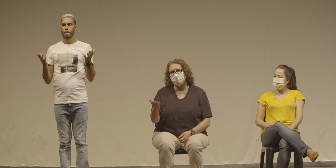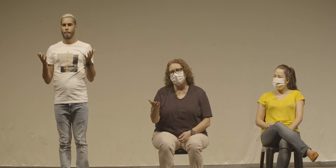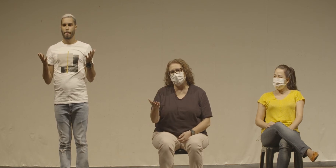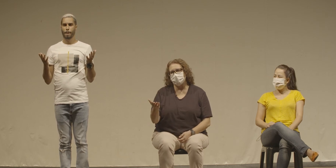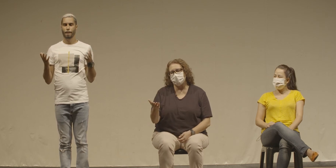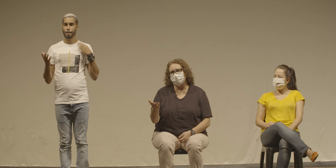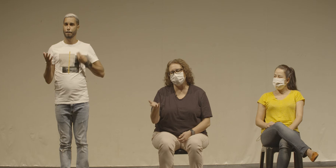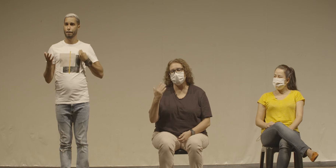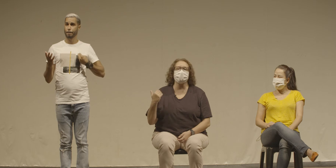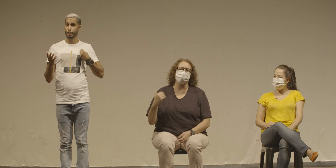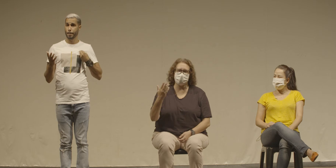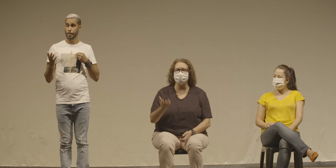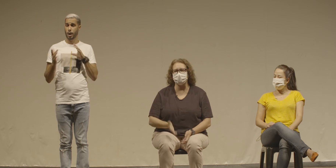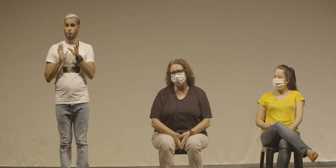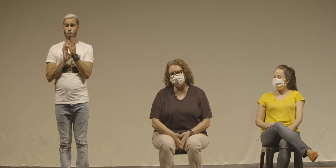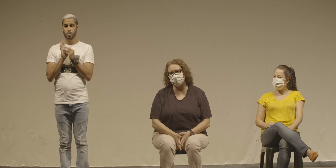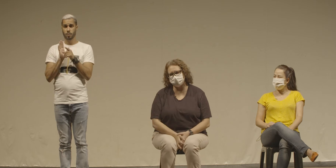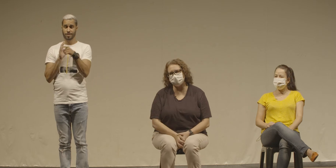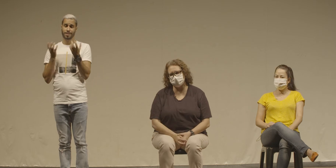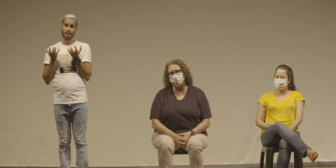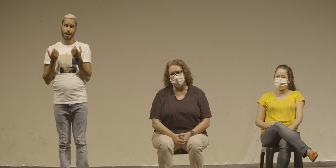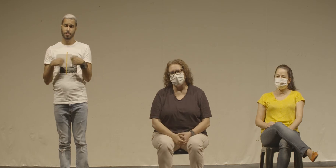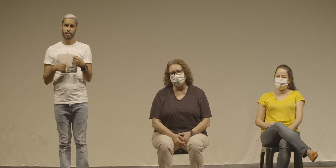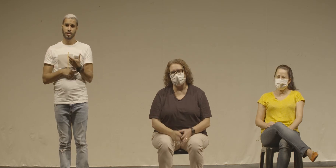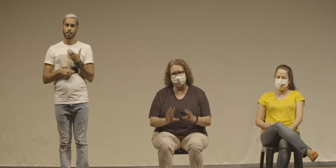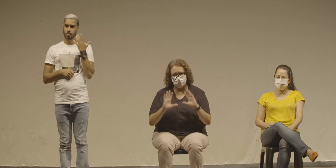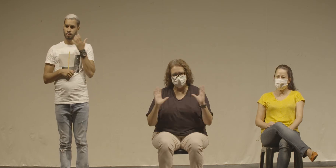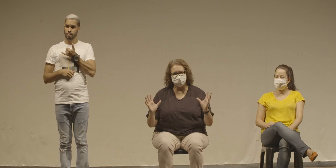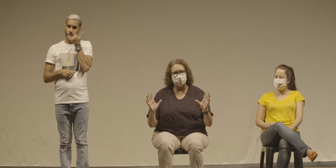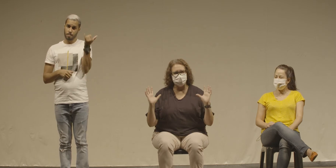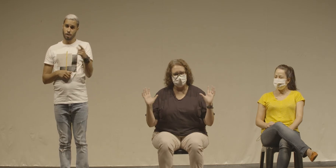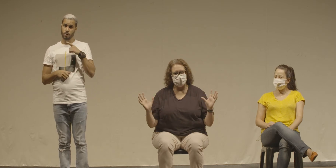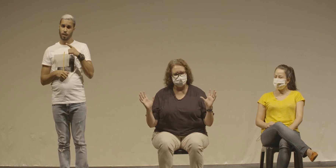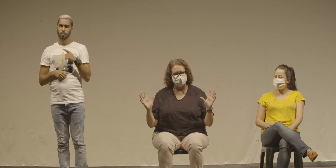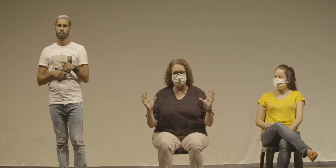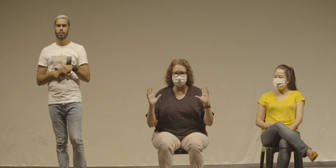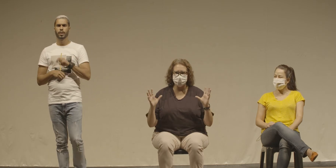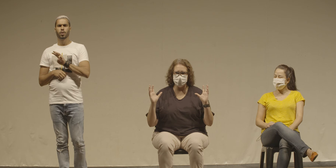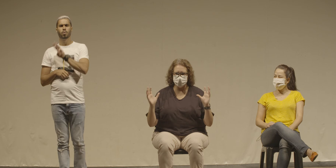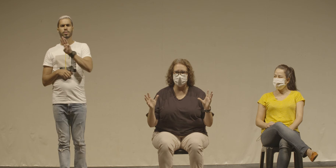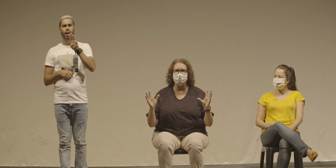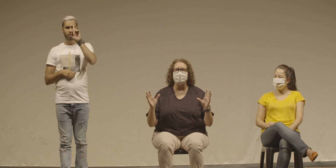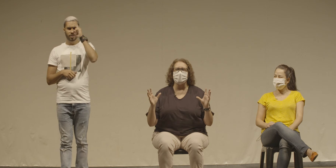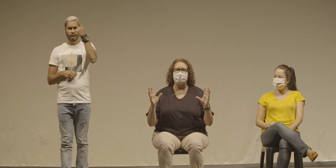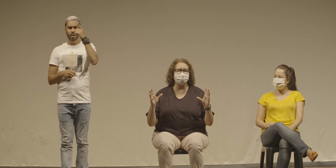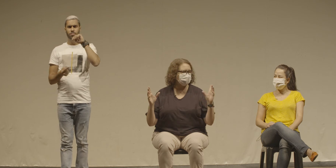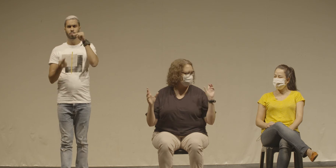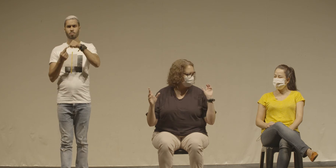tenham esse conteúdo que você está precisando, entendeu? Assim, a ideia do site é essa, é não